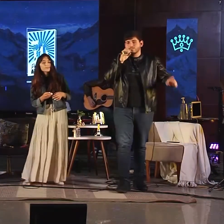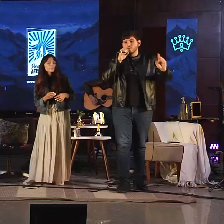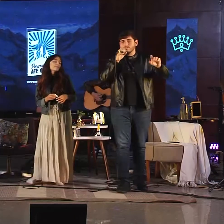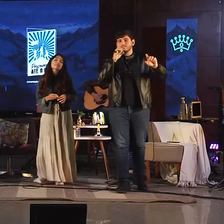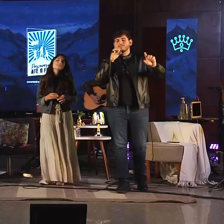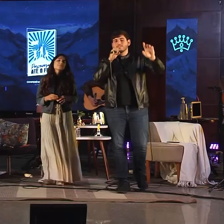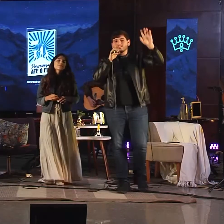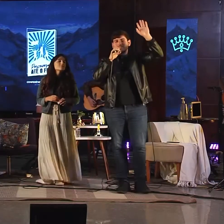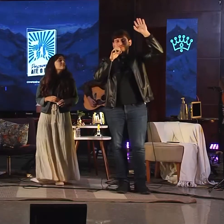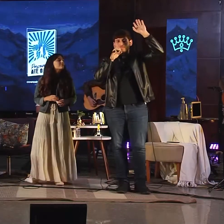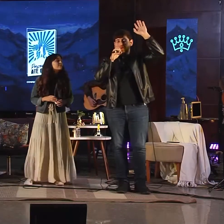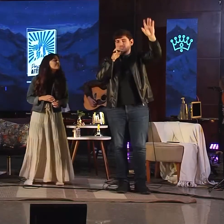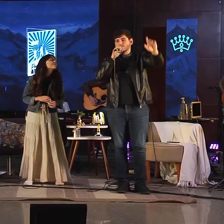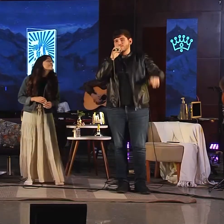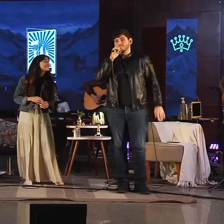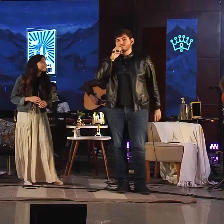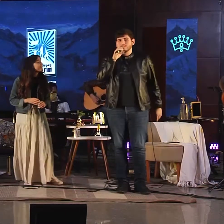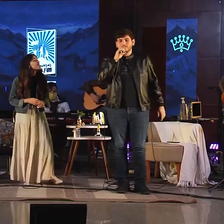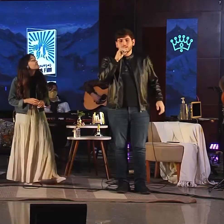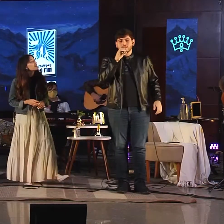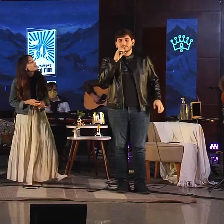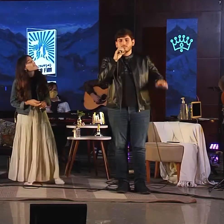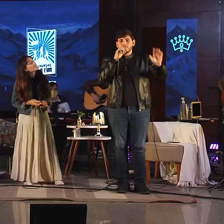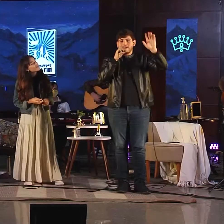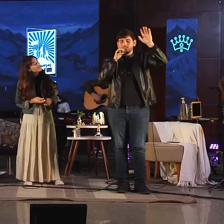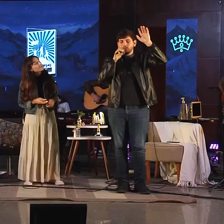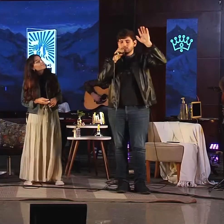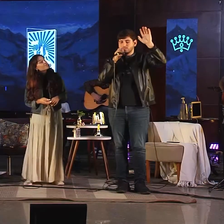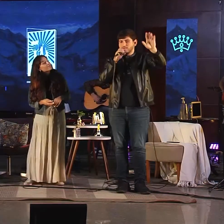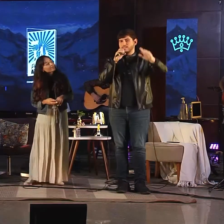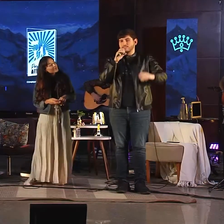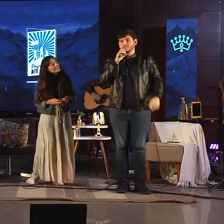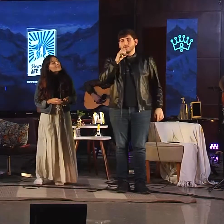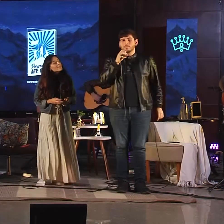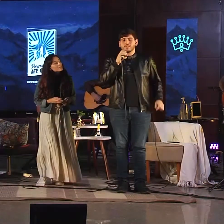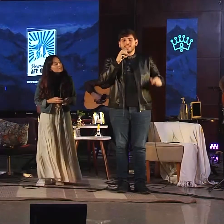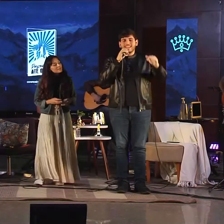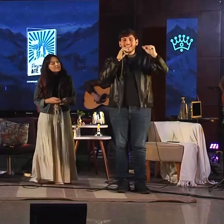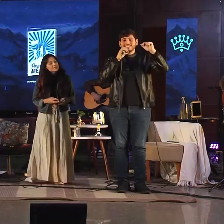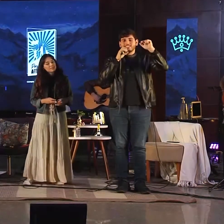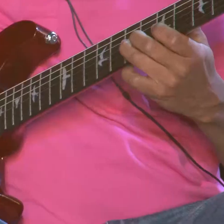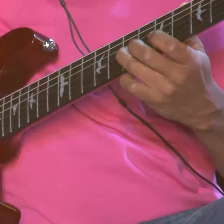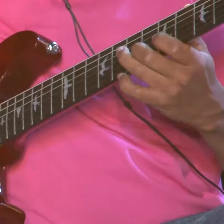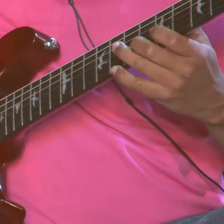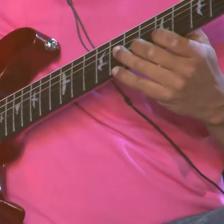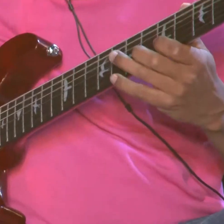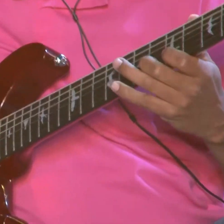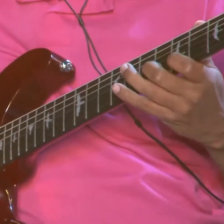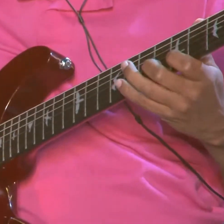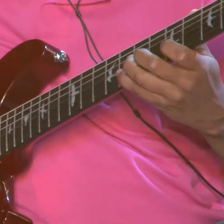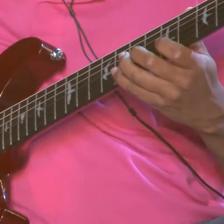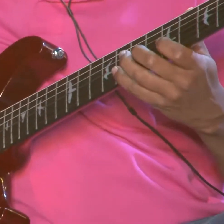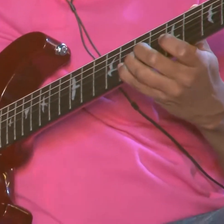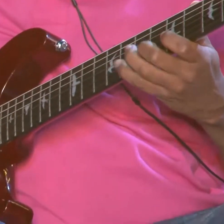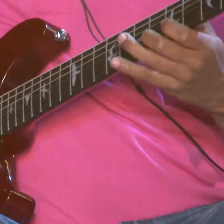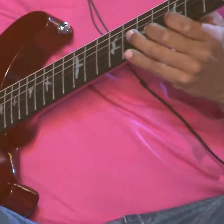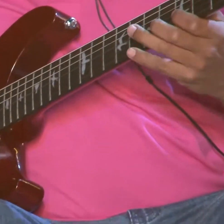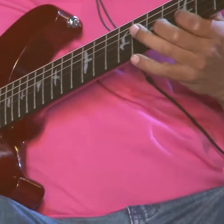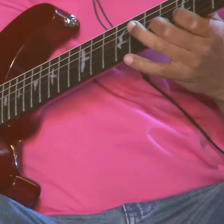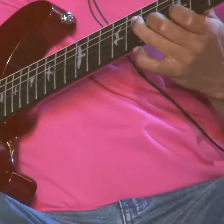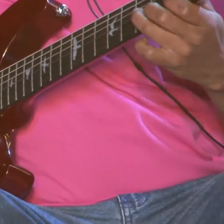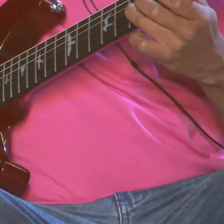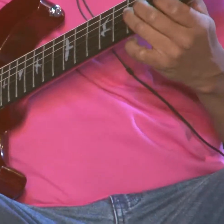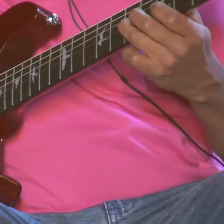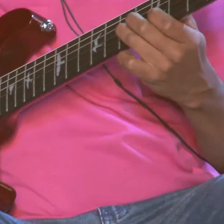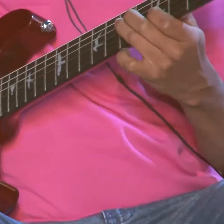Graças a Deus, irmãos, nós temos paz com Deus, nós temos paz no nosso espírito, porque esse espírito divino habita em